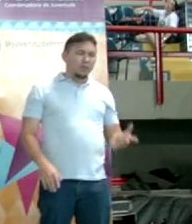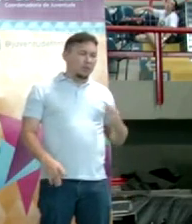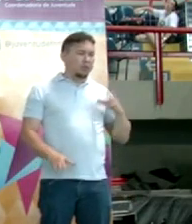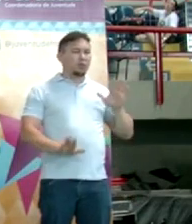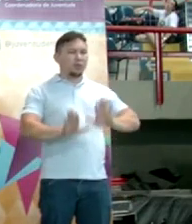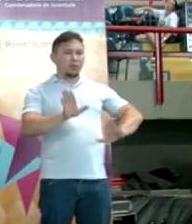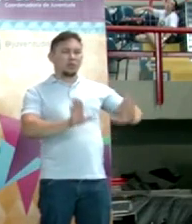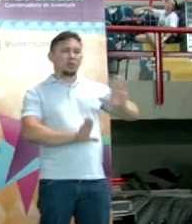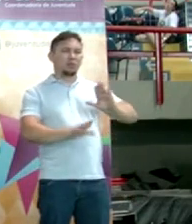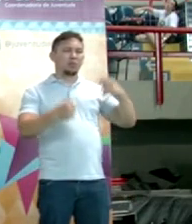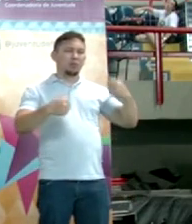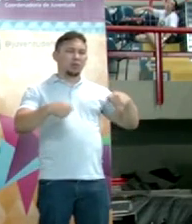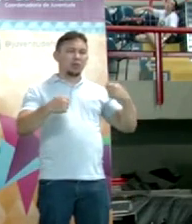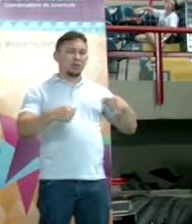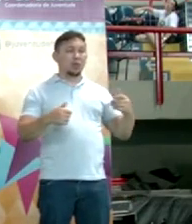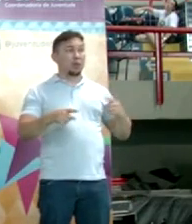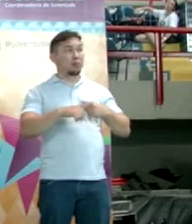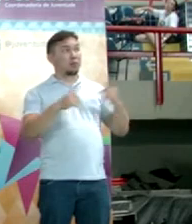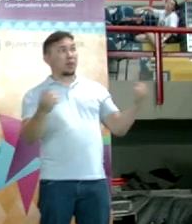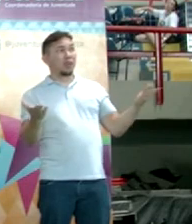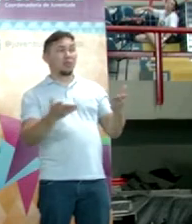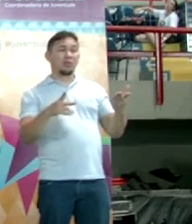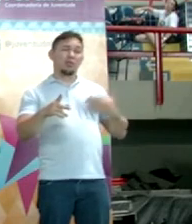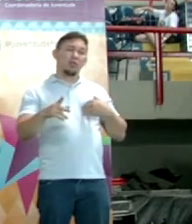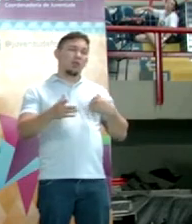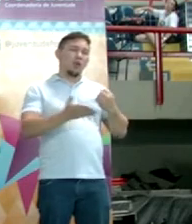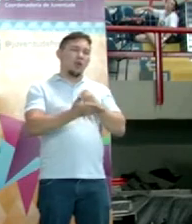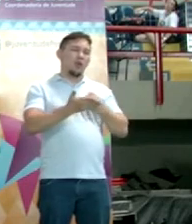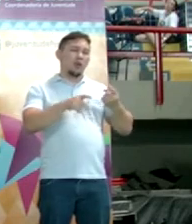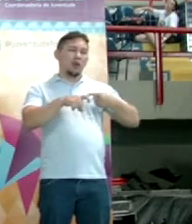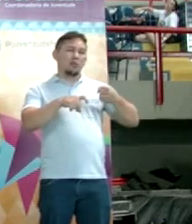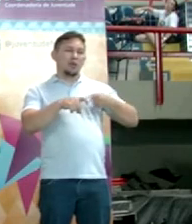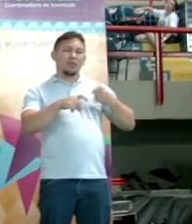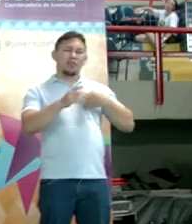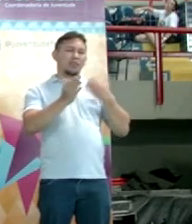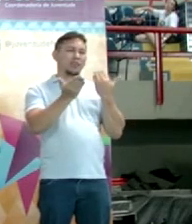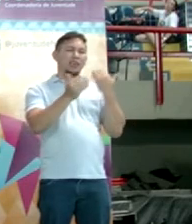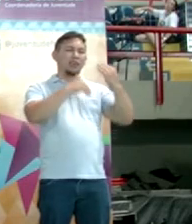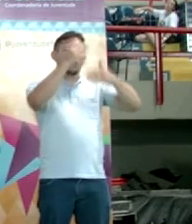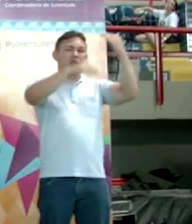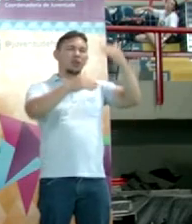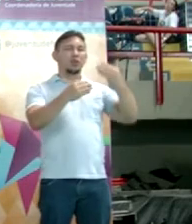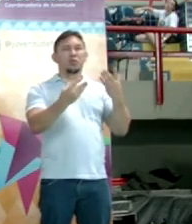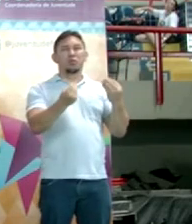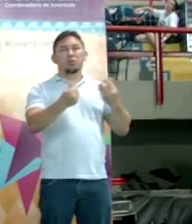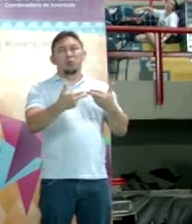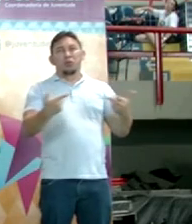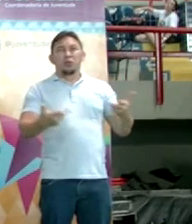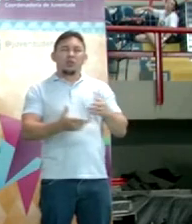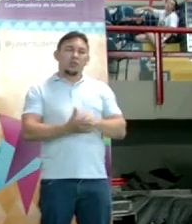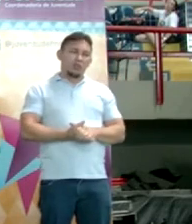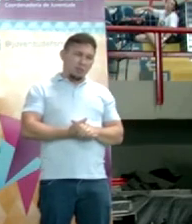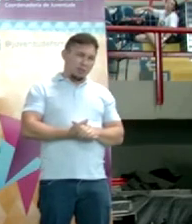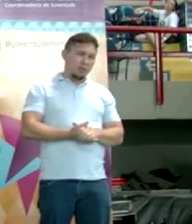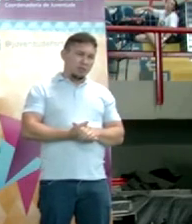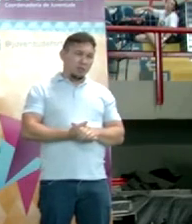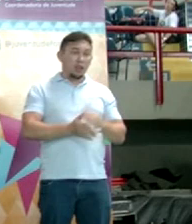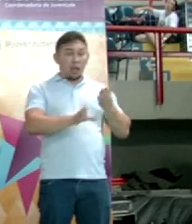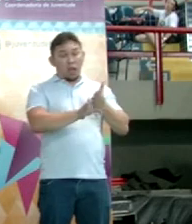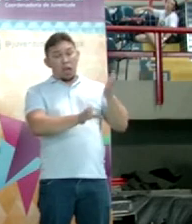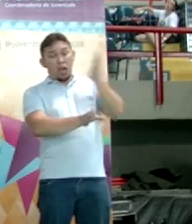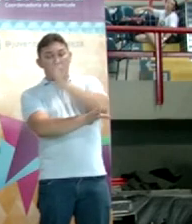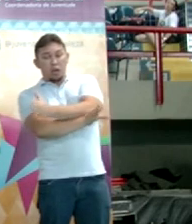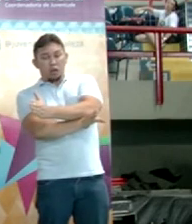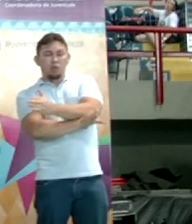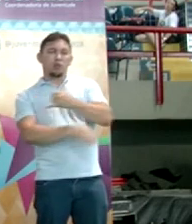muitos cuidados. Mas hoje a medicina tem avançado muito essa questão dessa questão, tá certo? Antes